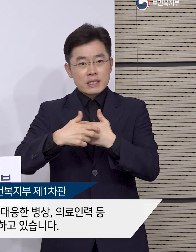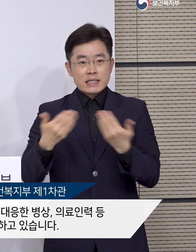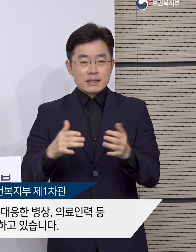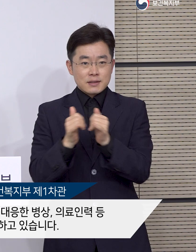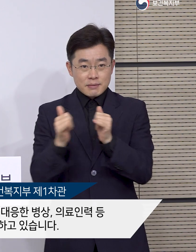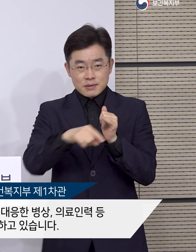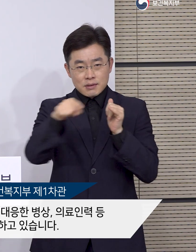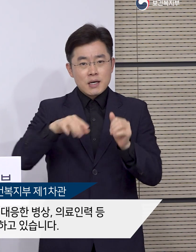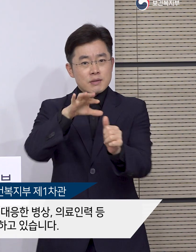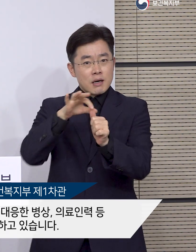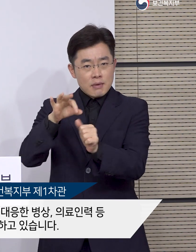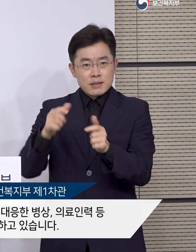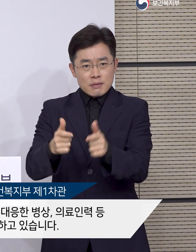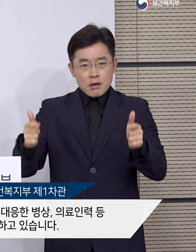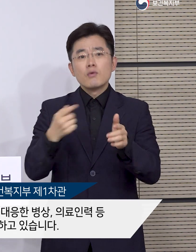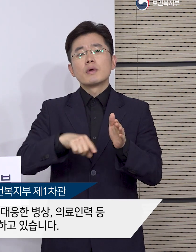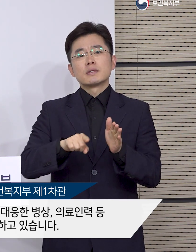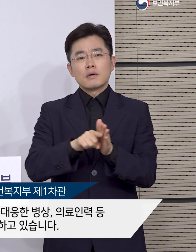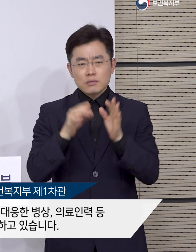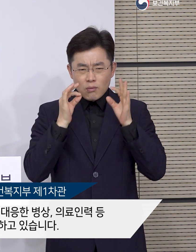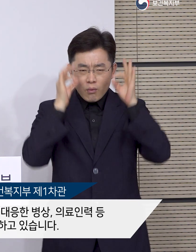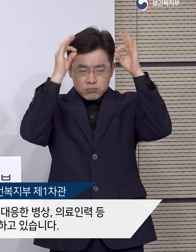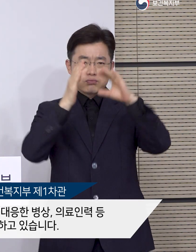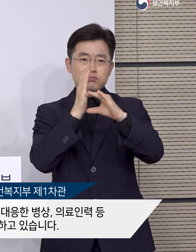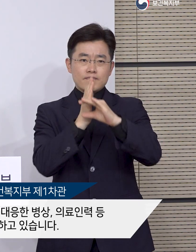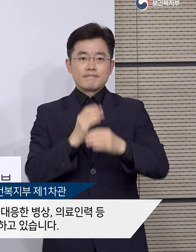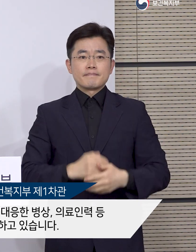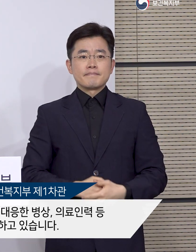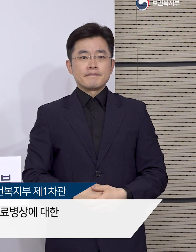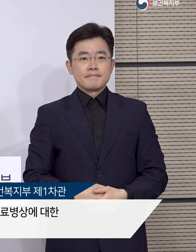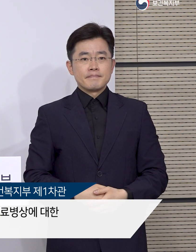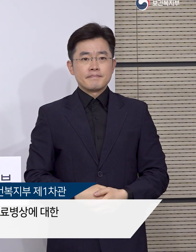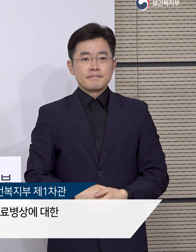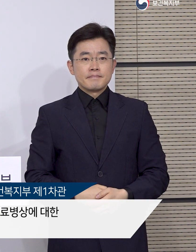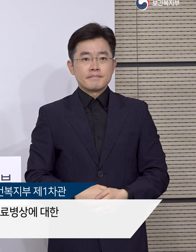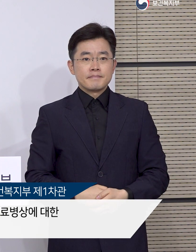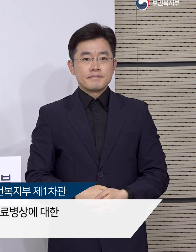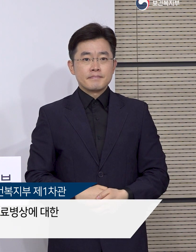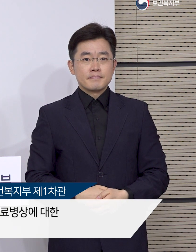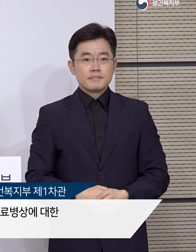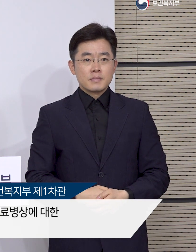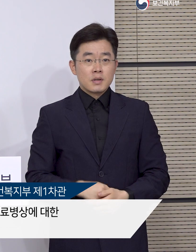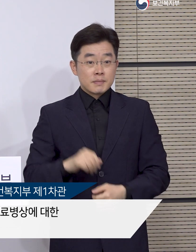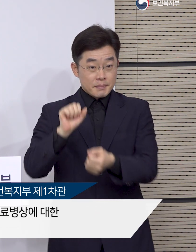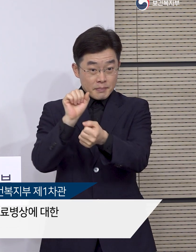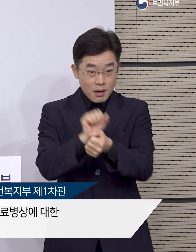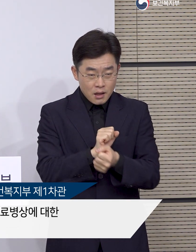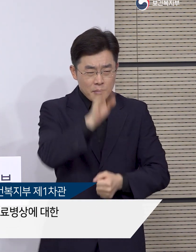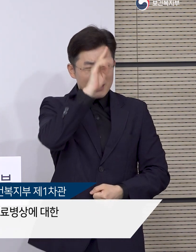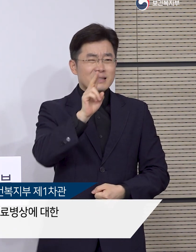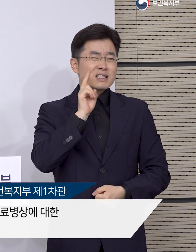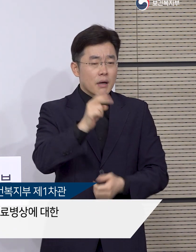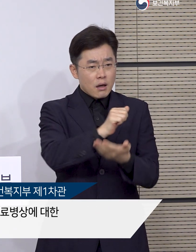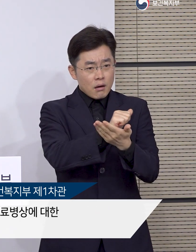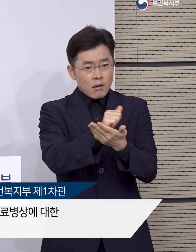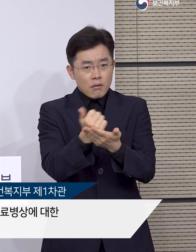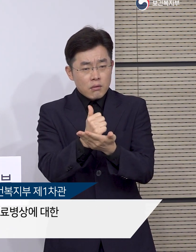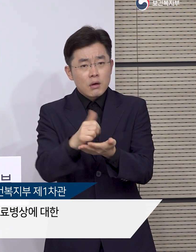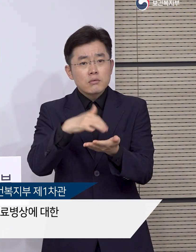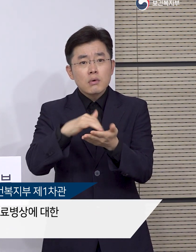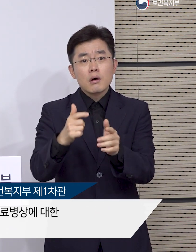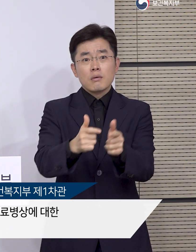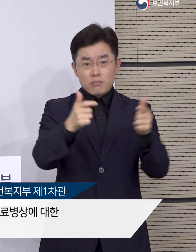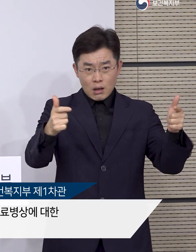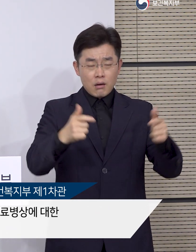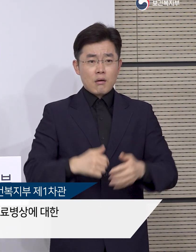여력을 확충하기 위한 노력을 계속하고 있습니다. 최근 위중과 중증 환자가 크게